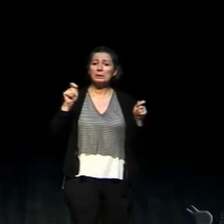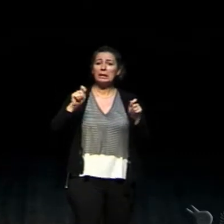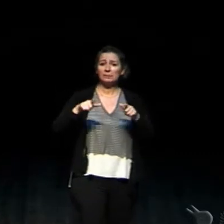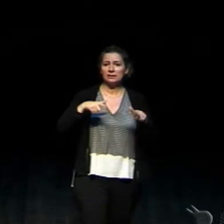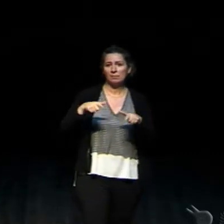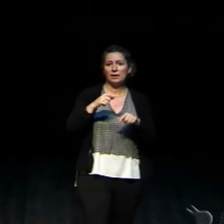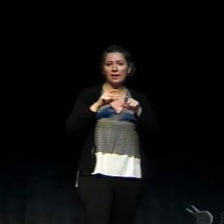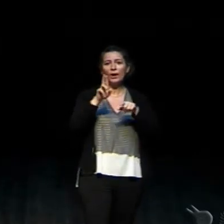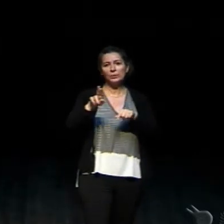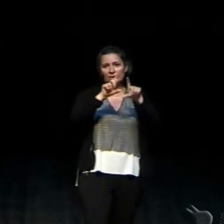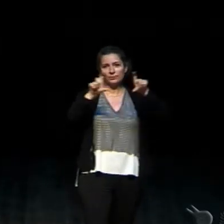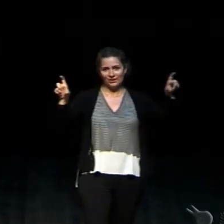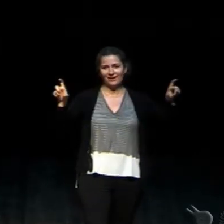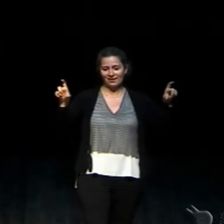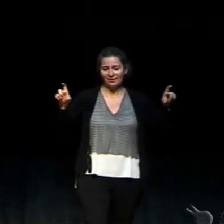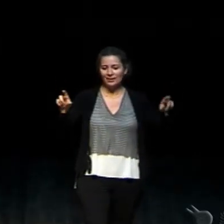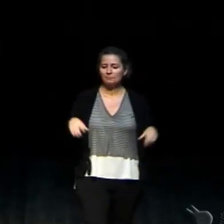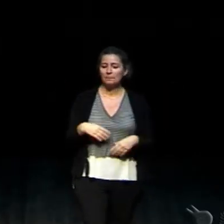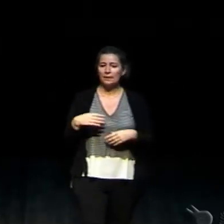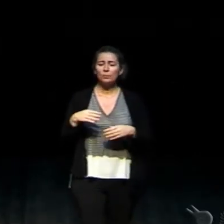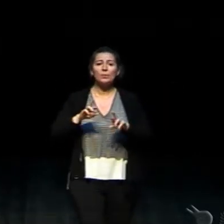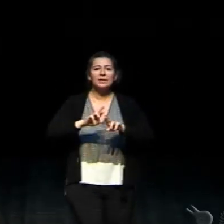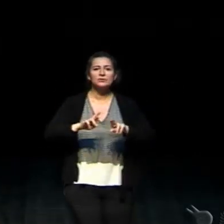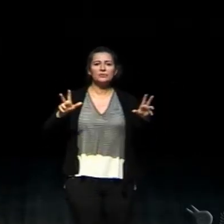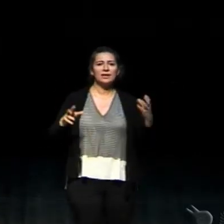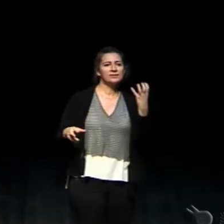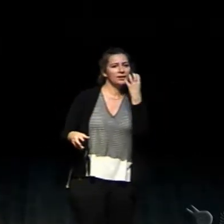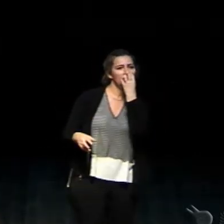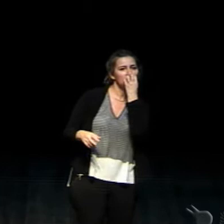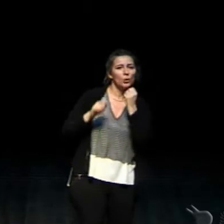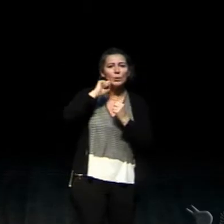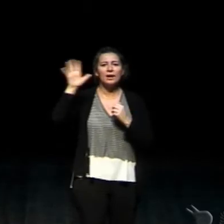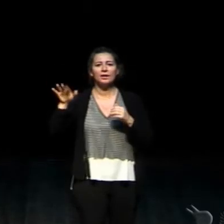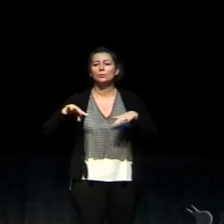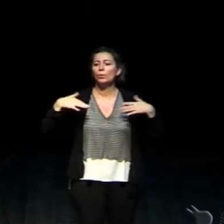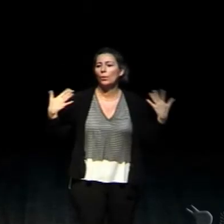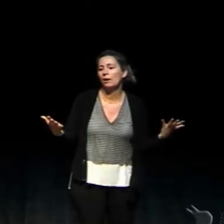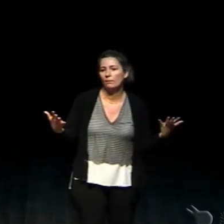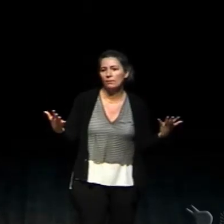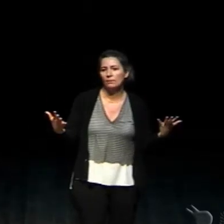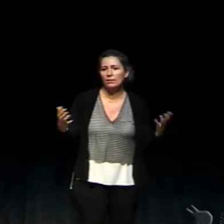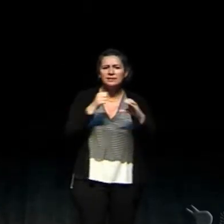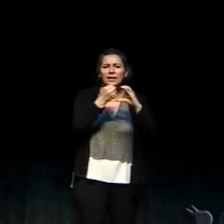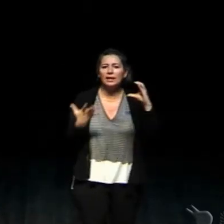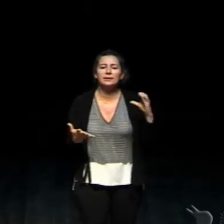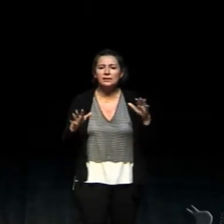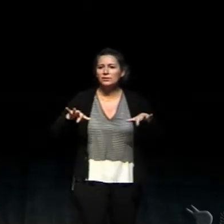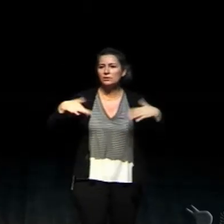discurso. O professor consegue trabalhar o ensino da língua a partir de textos, de gravuras, e aí você